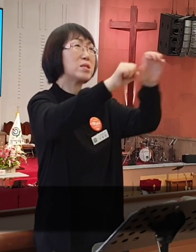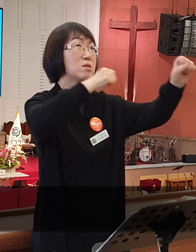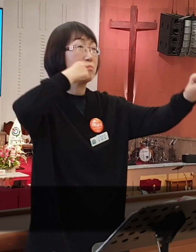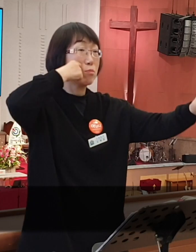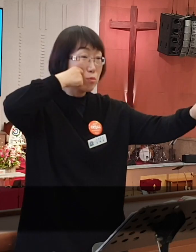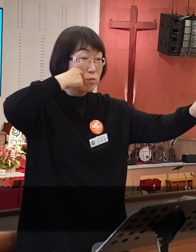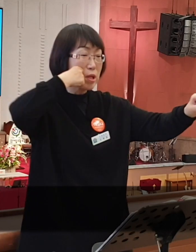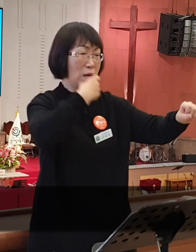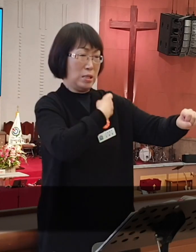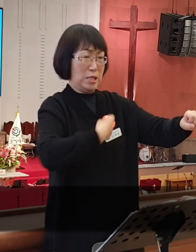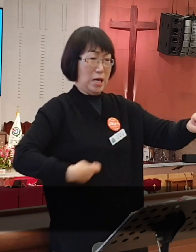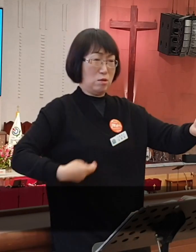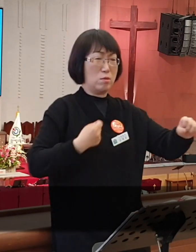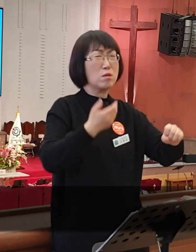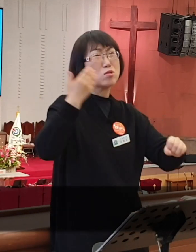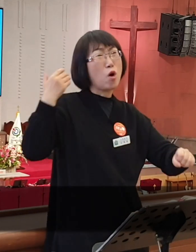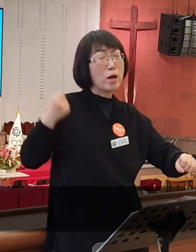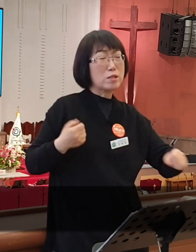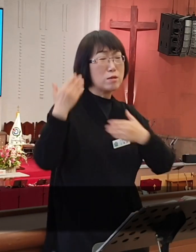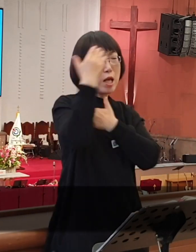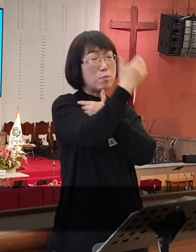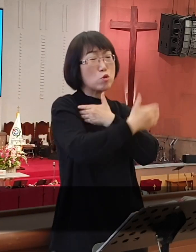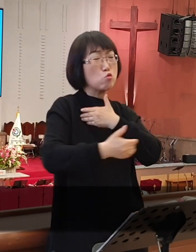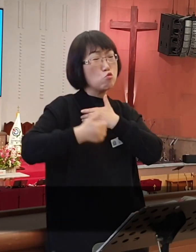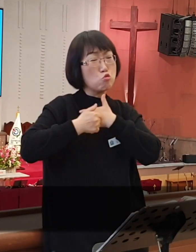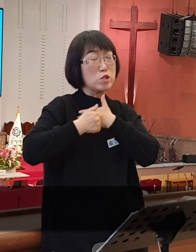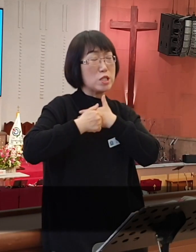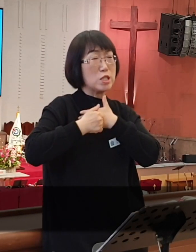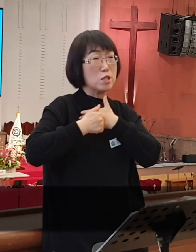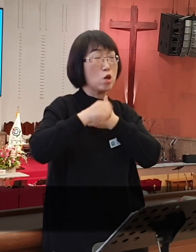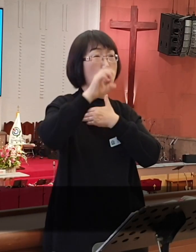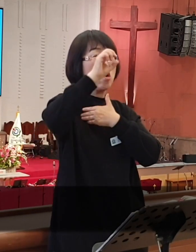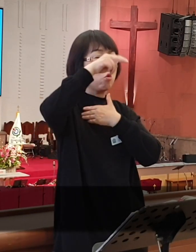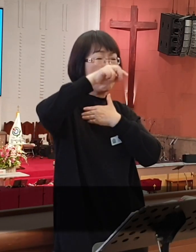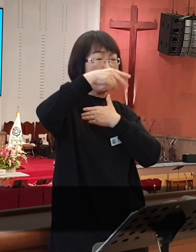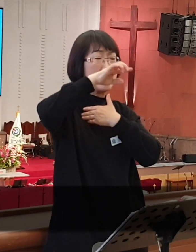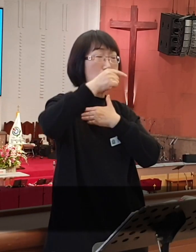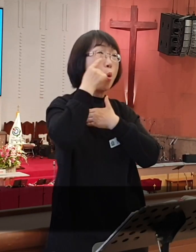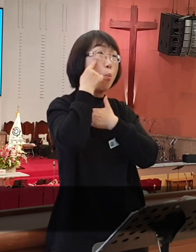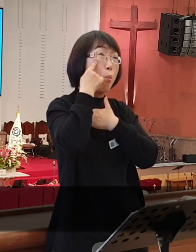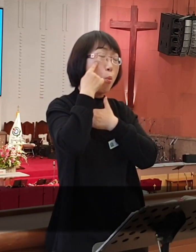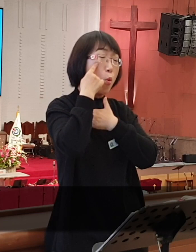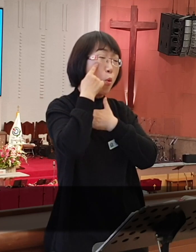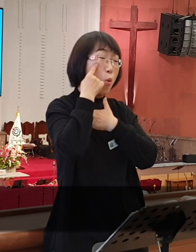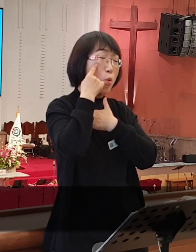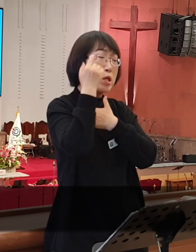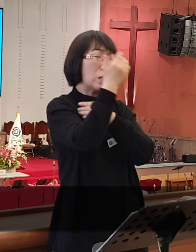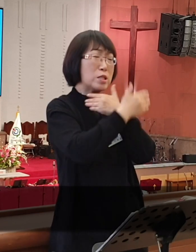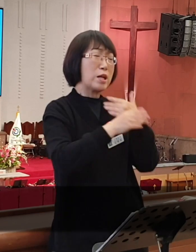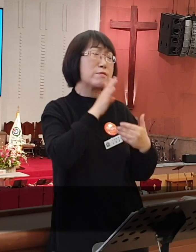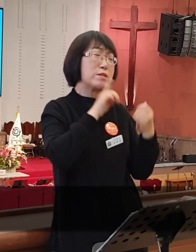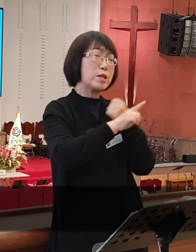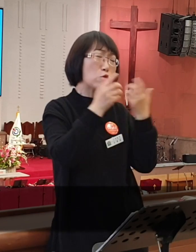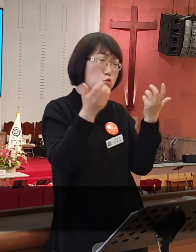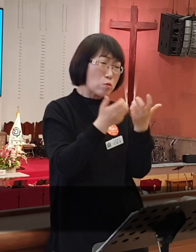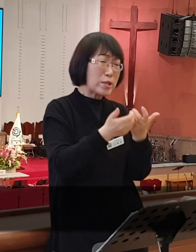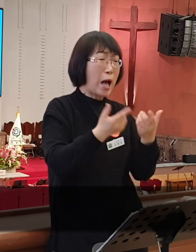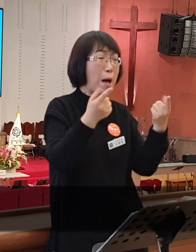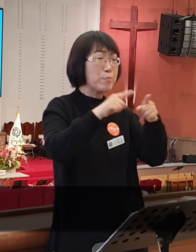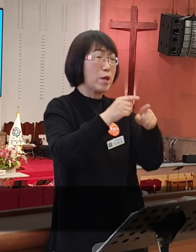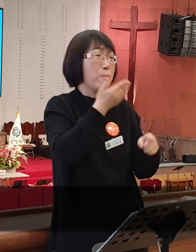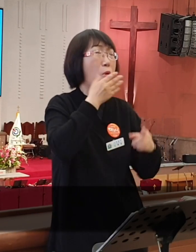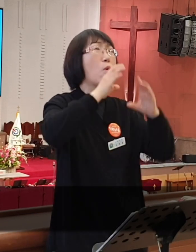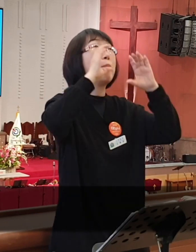못합니다. 제자들도 그 전까지는 예수님을 육신으로 보았어요. 은혜와 진리가 충만한 분과 함께 먹고 함께 마셨습니다. 복된